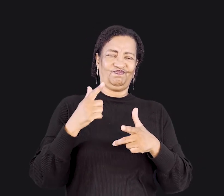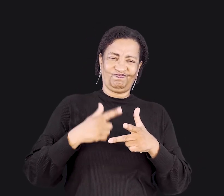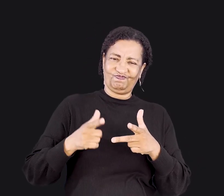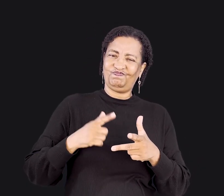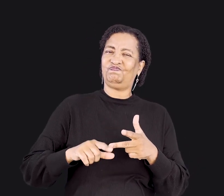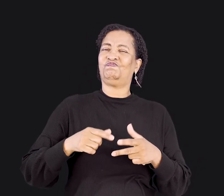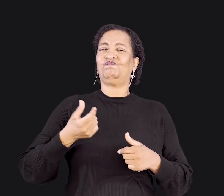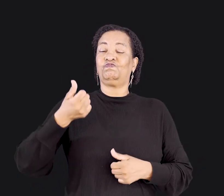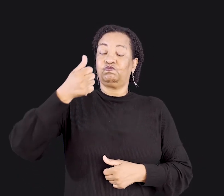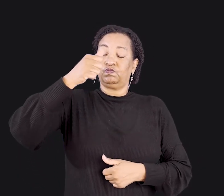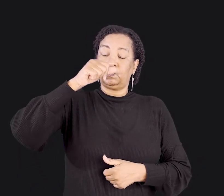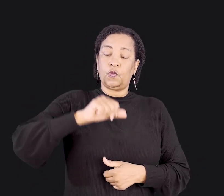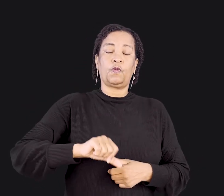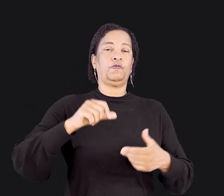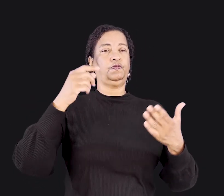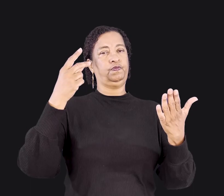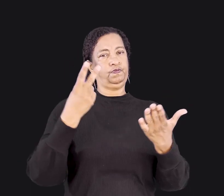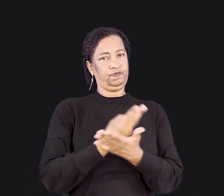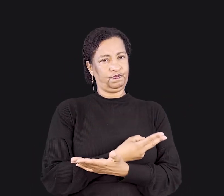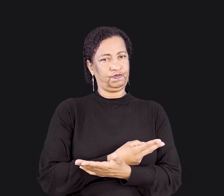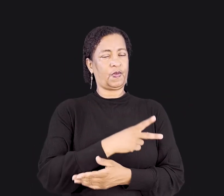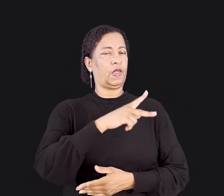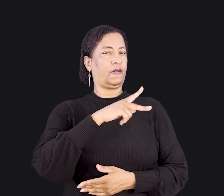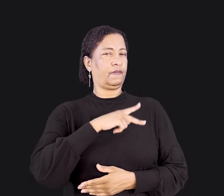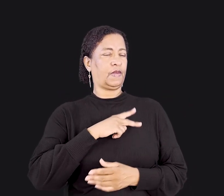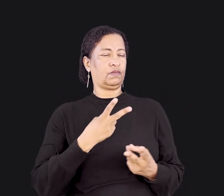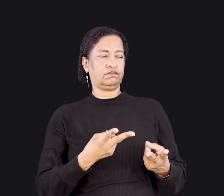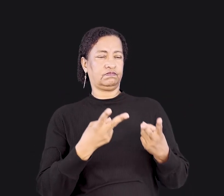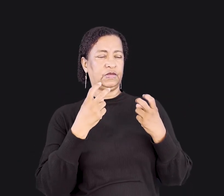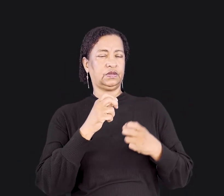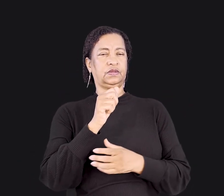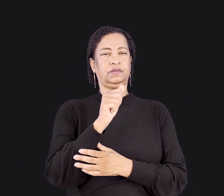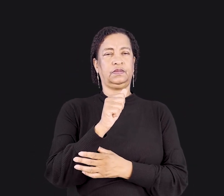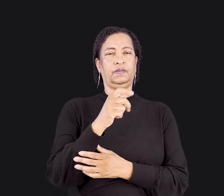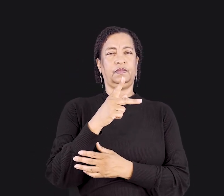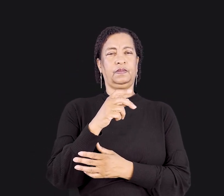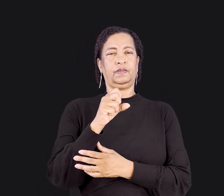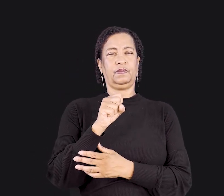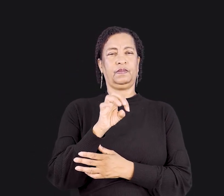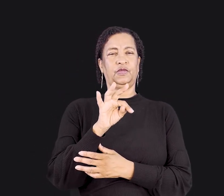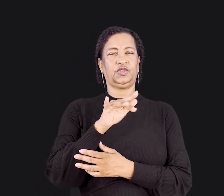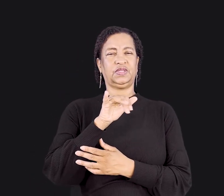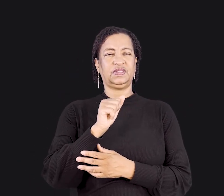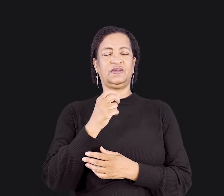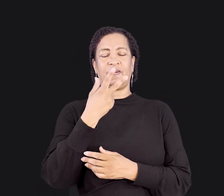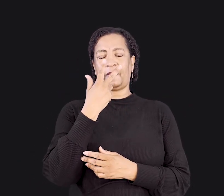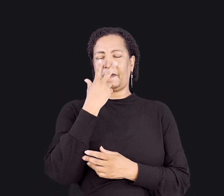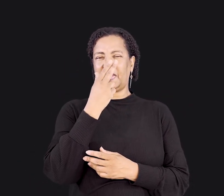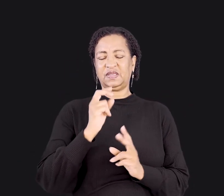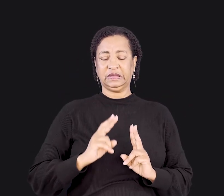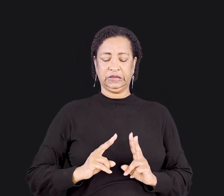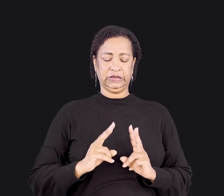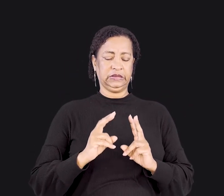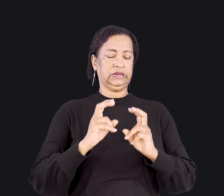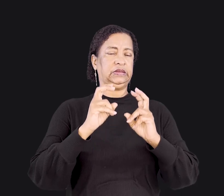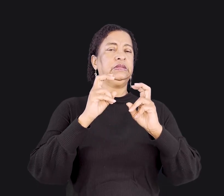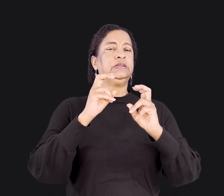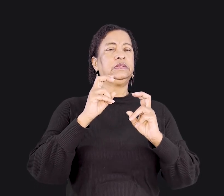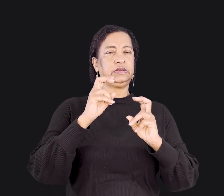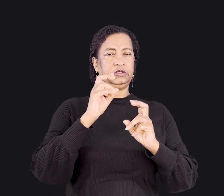daquela apostasia. Paulo via a apostasia como um câncer espiritual, muito pior do que o